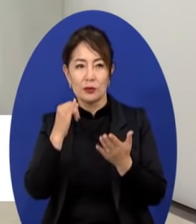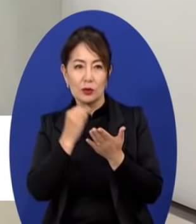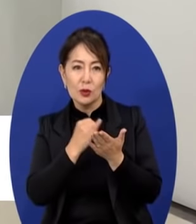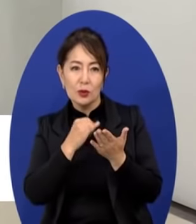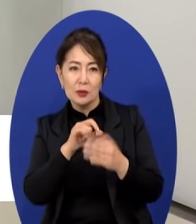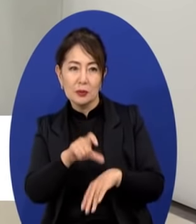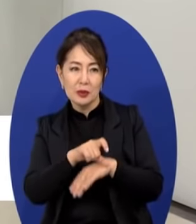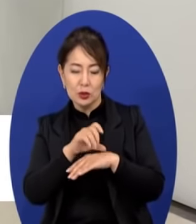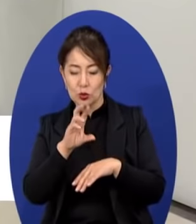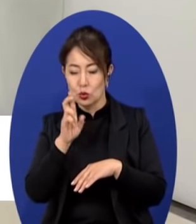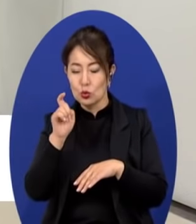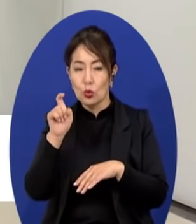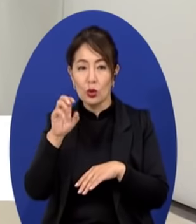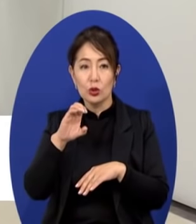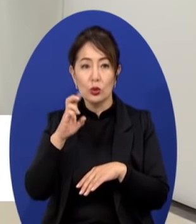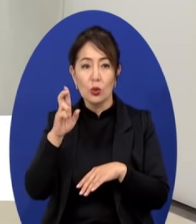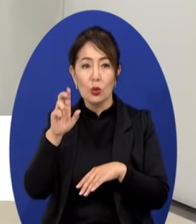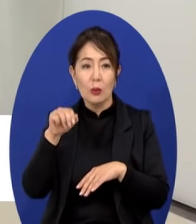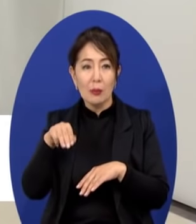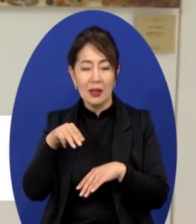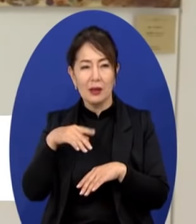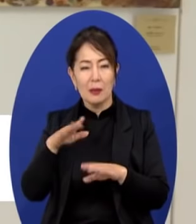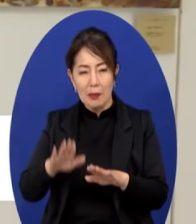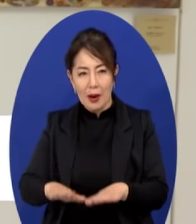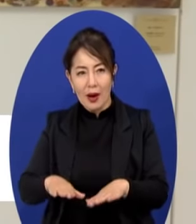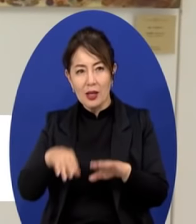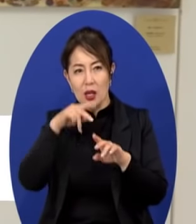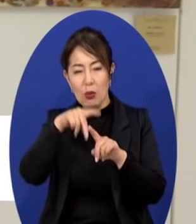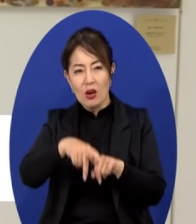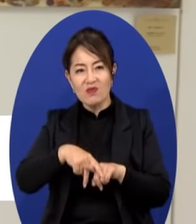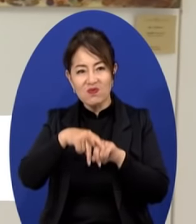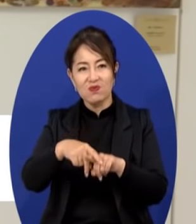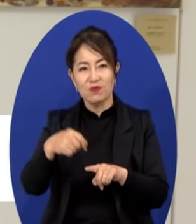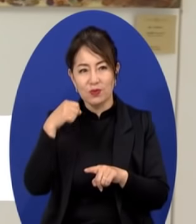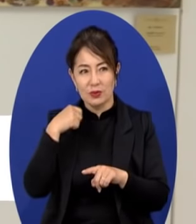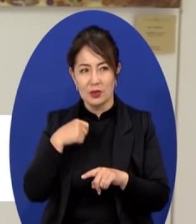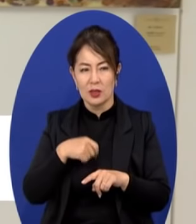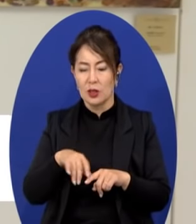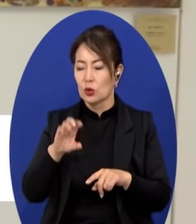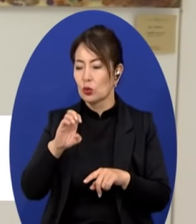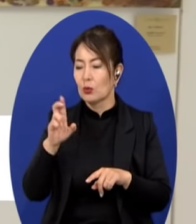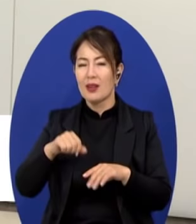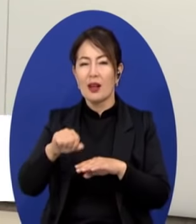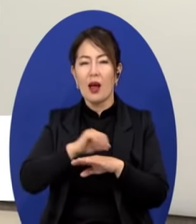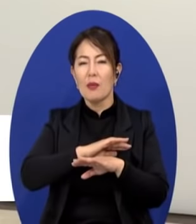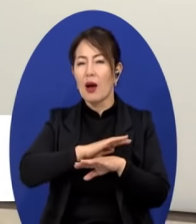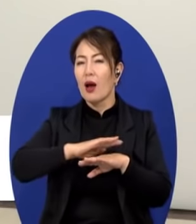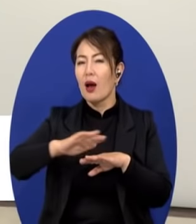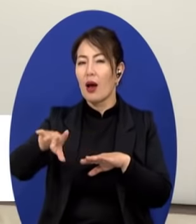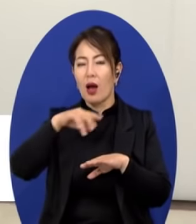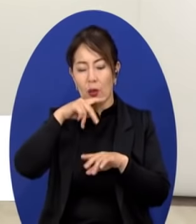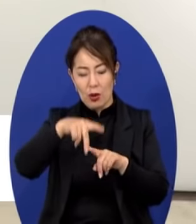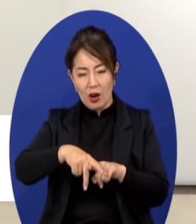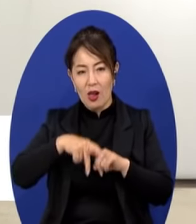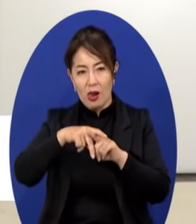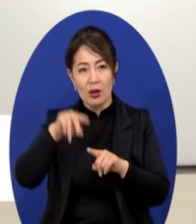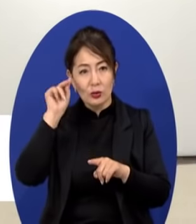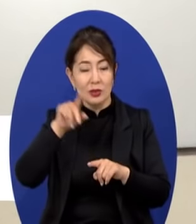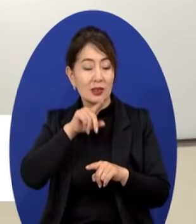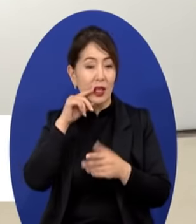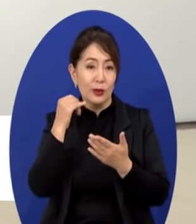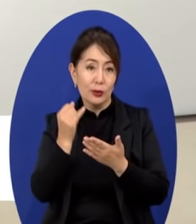мэрэгжилтэд Сүхбатын хувьд багаасаа хурдан морь унаж ирсэн нэг юм. Цөхөдр аймгийн зах хязгааргүй уудам талд шандас түлгийн дэлэн дээр өссөн залуу